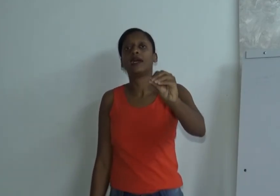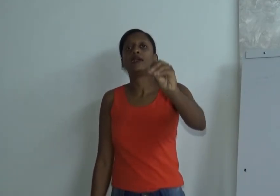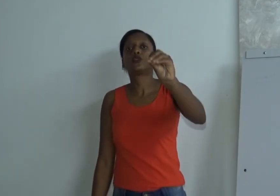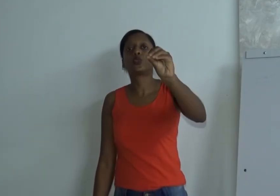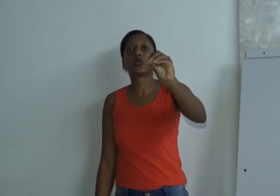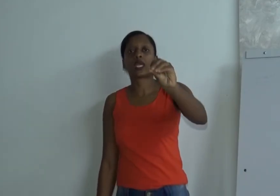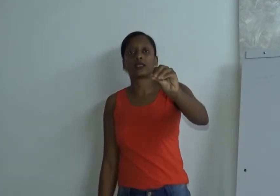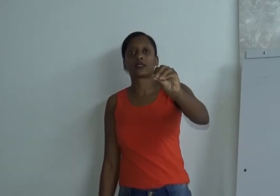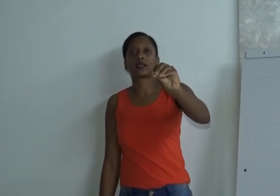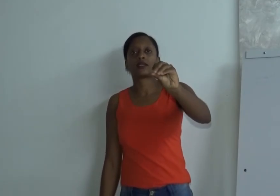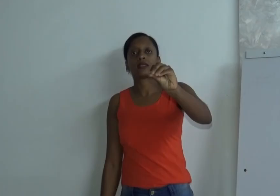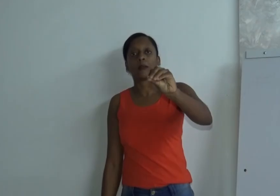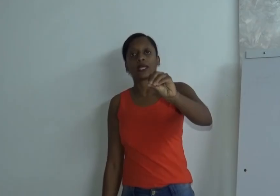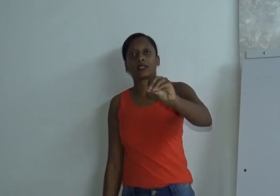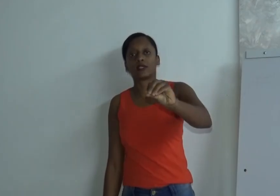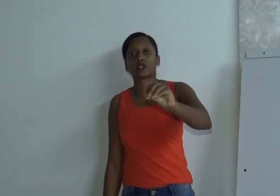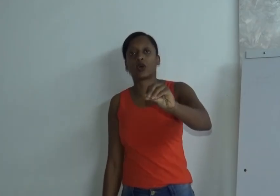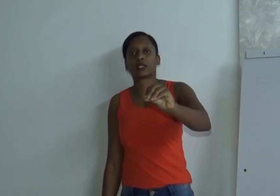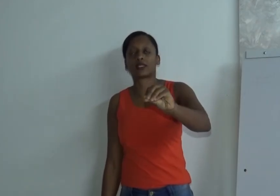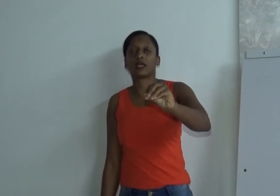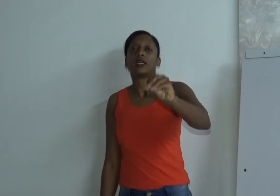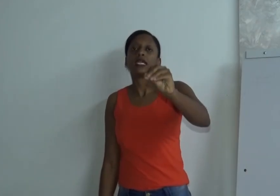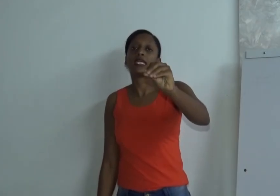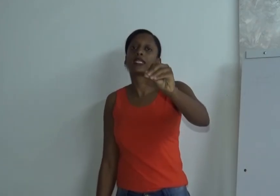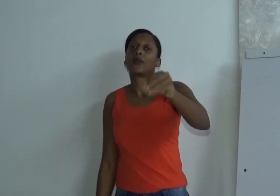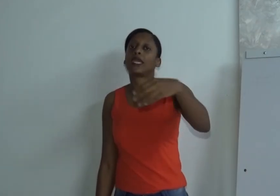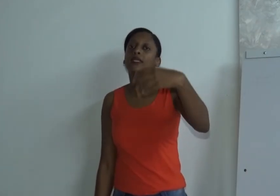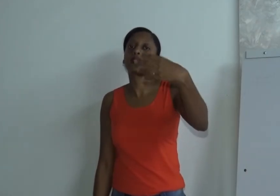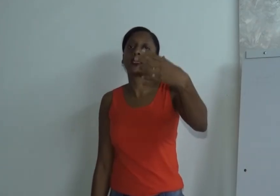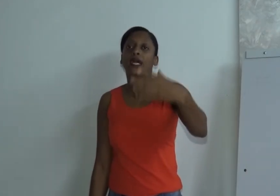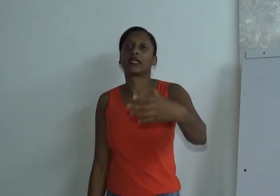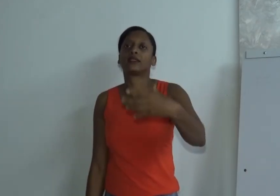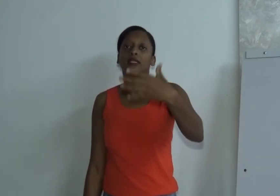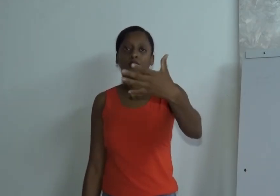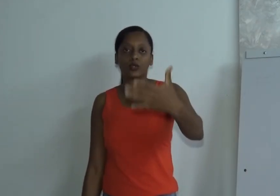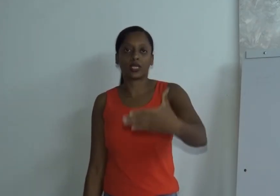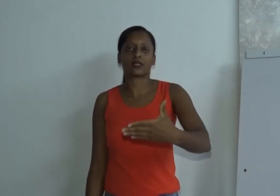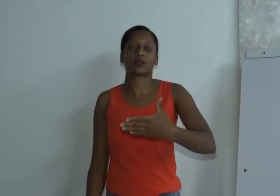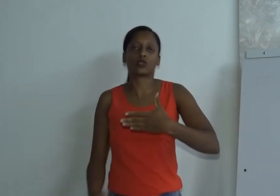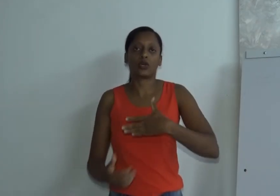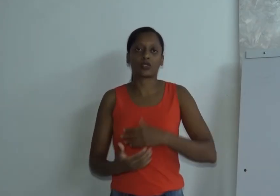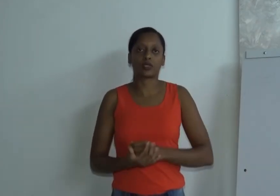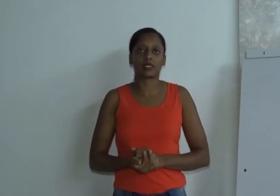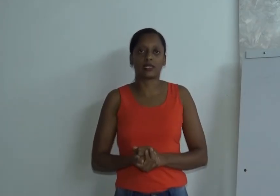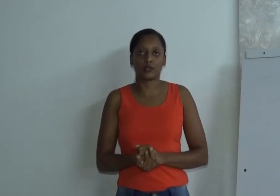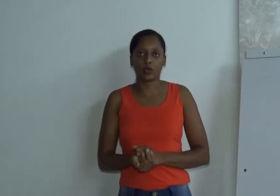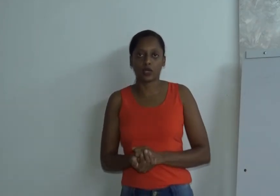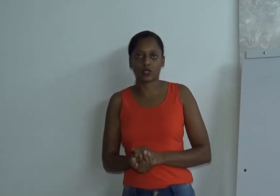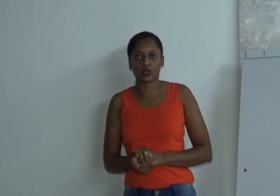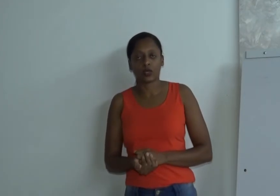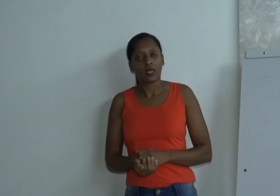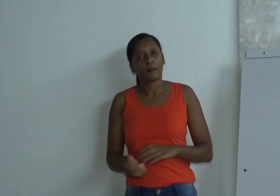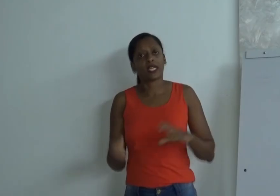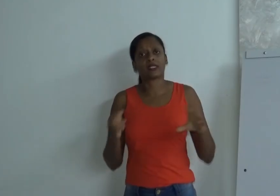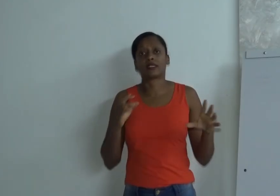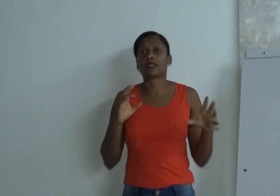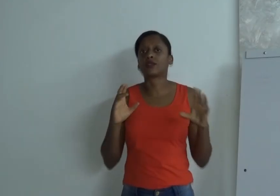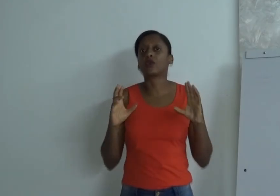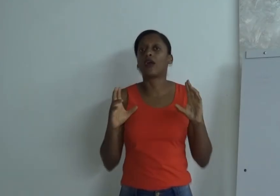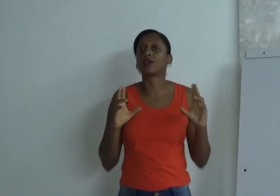a dureza da matriz óssea, então é eles que garantem a dureza do nosso tecido ósseo. Mas tecido ósseo